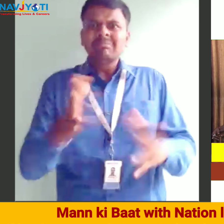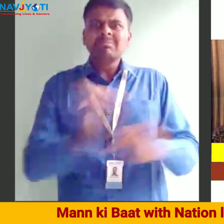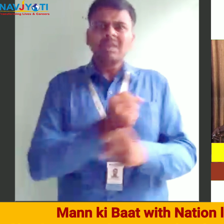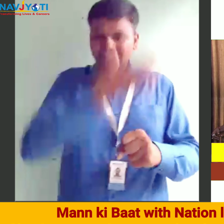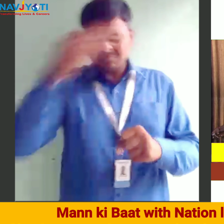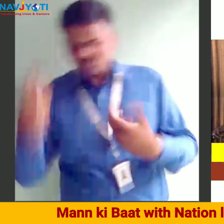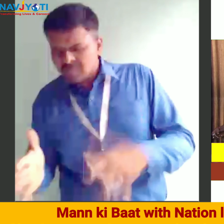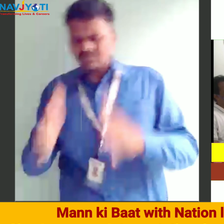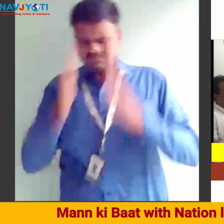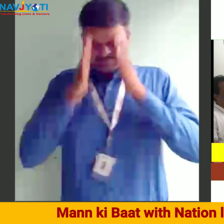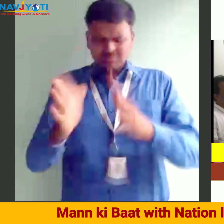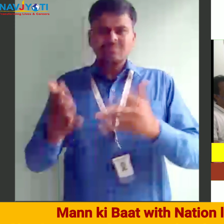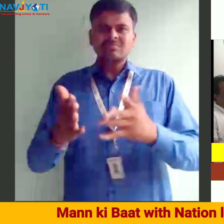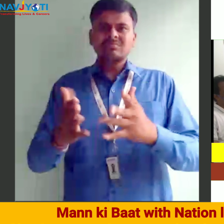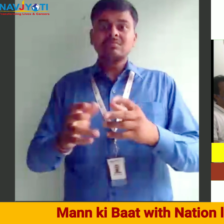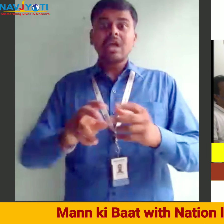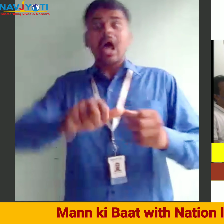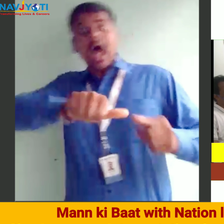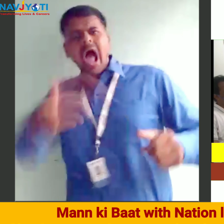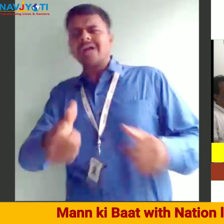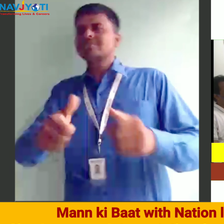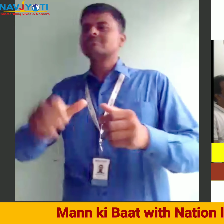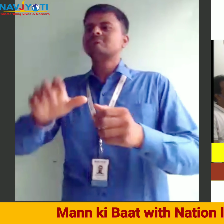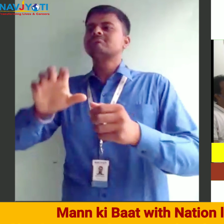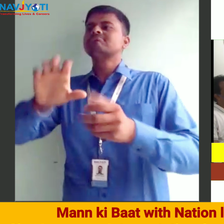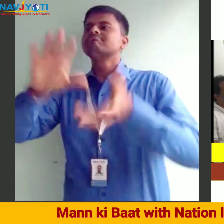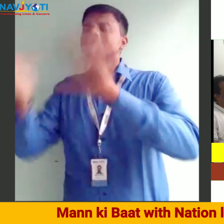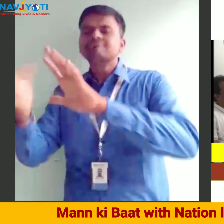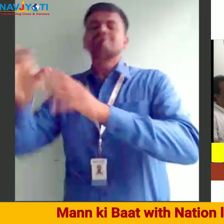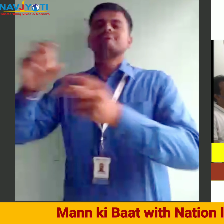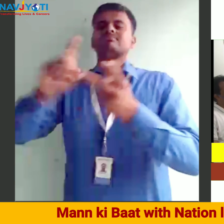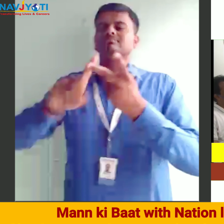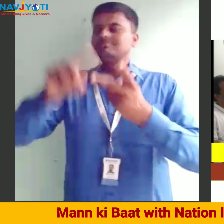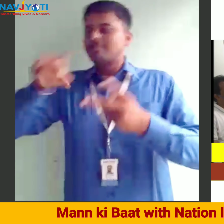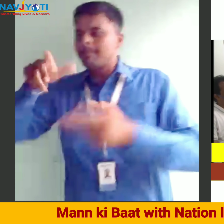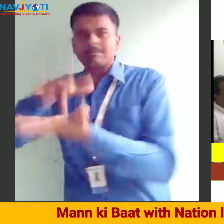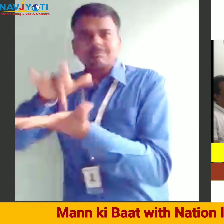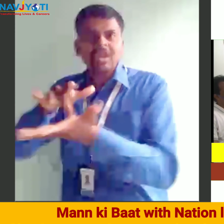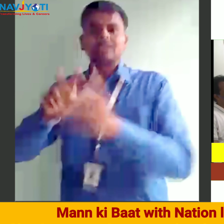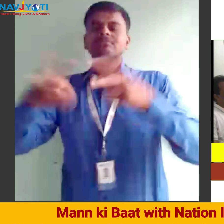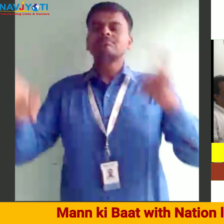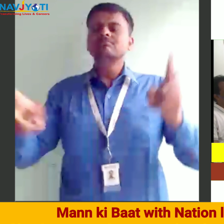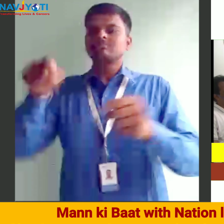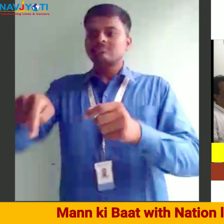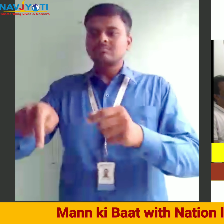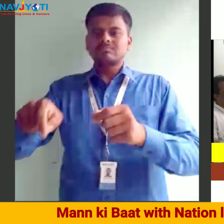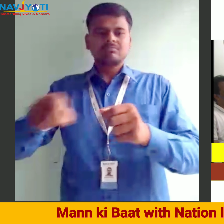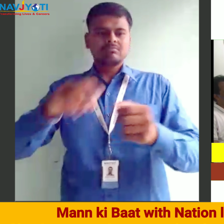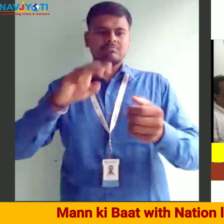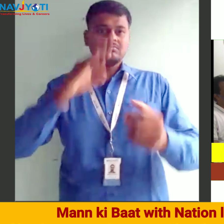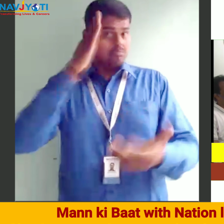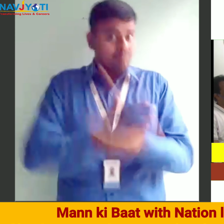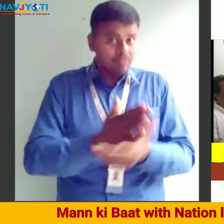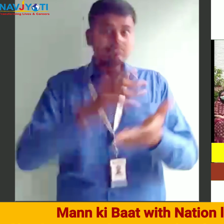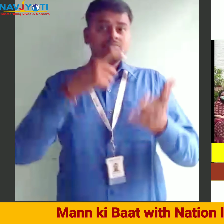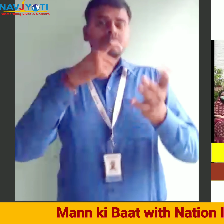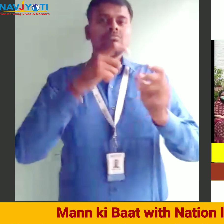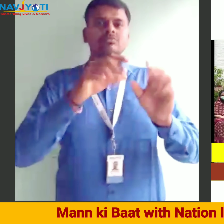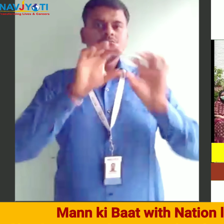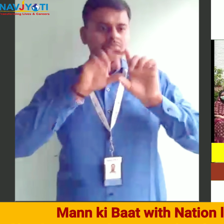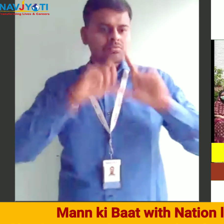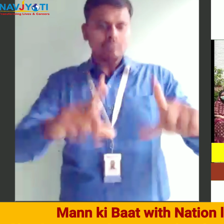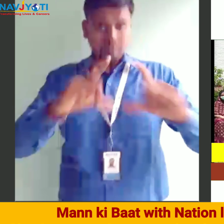समृद्ध परंपराओं को पहचानने से इनकार कर देते हैं। लेकिन जब विश्व का कोई दूसरा देश एविडेंस बेस्ड रिसर्च